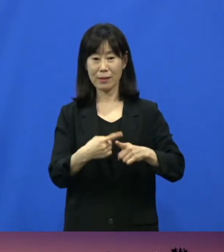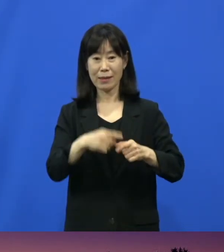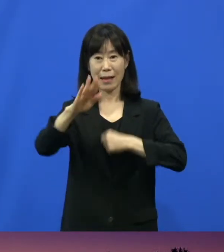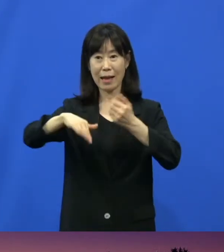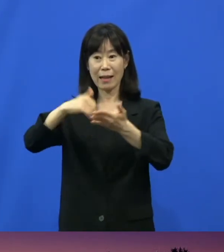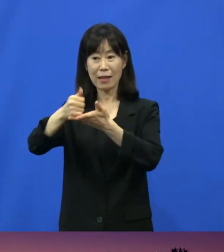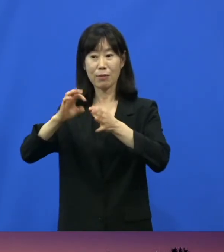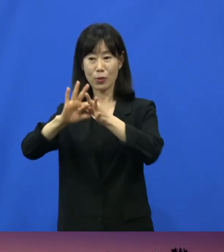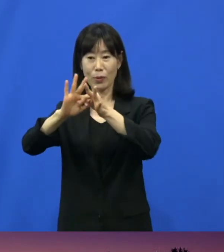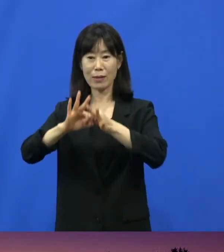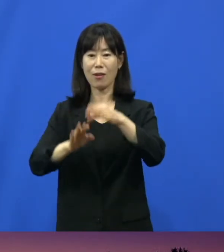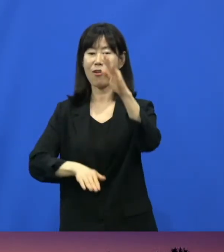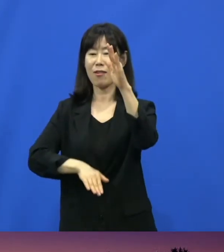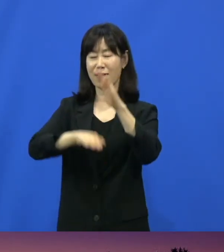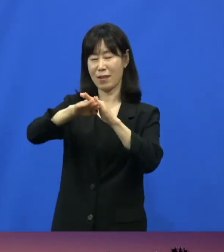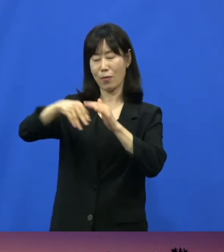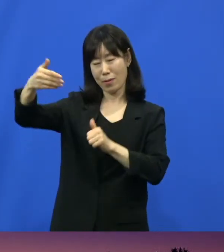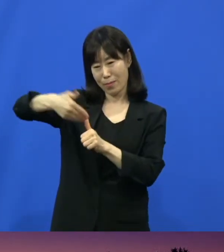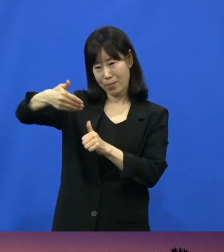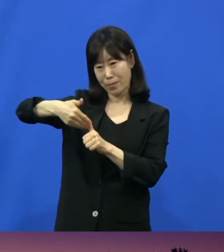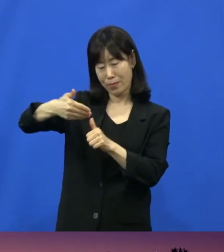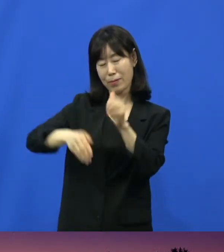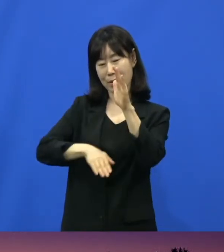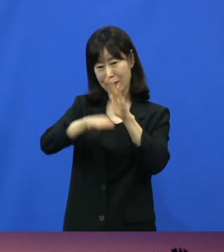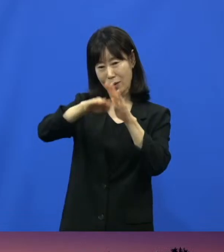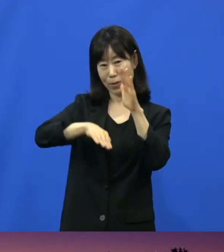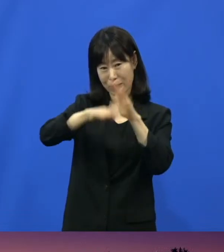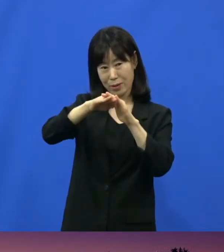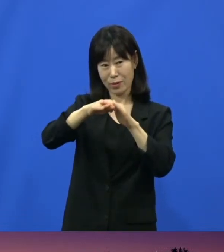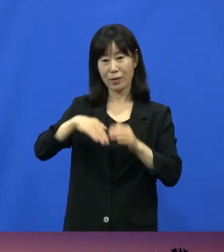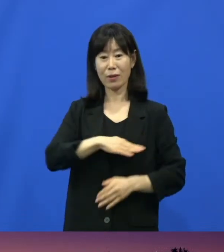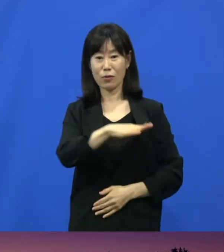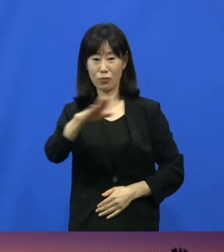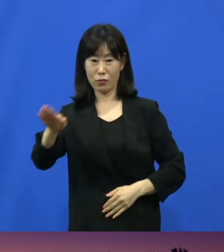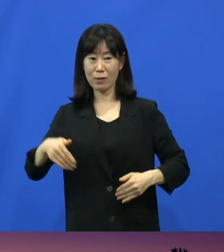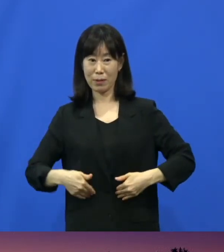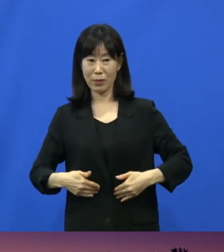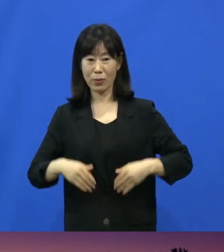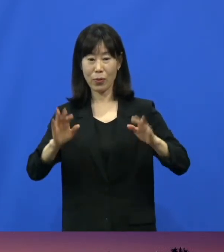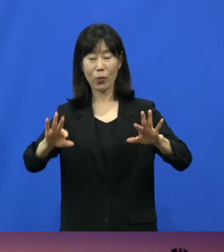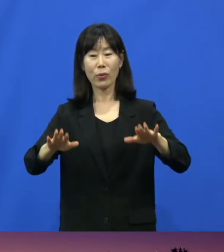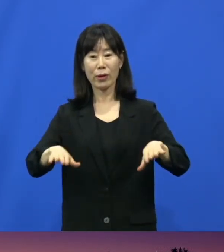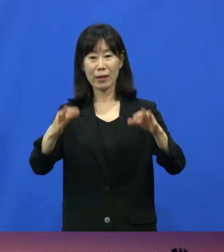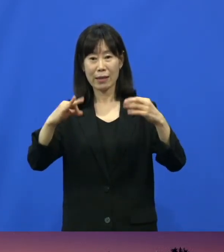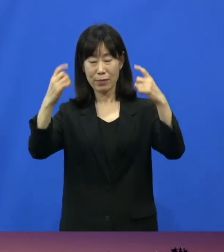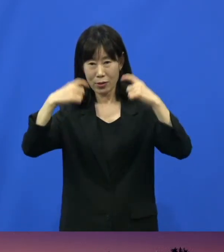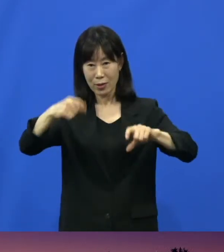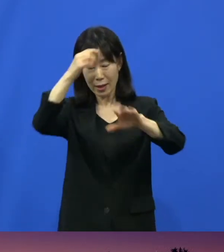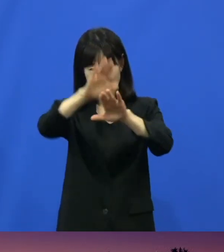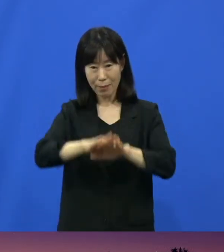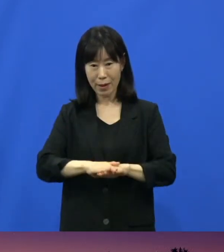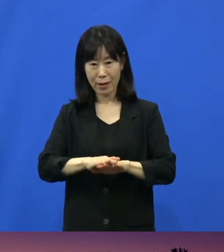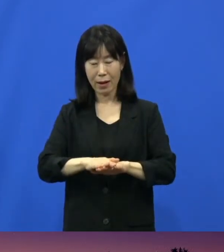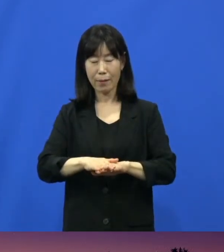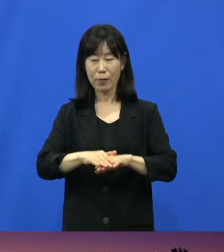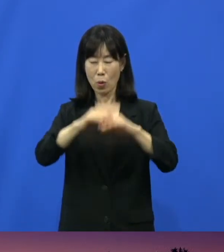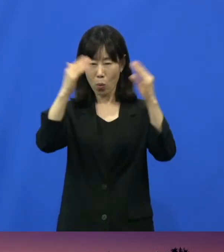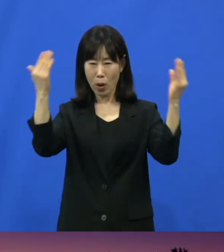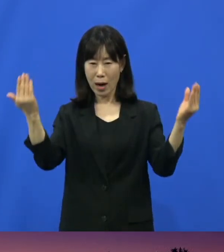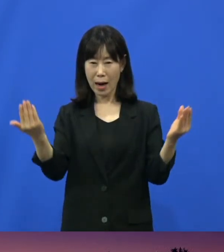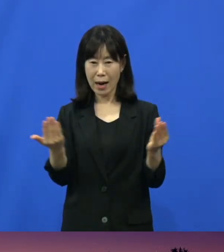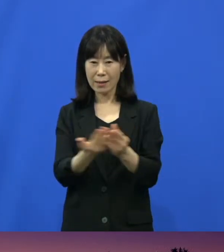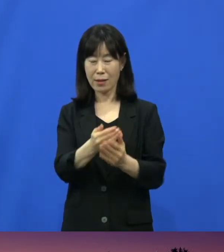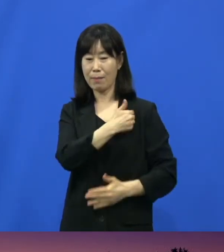인하여 채워져야 될 존재라는 거예요. 오늘 또 여러분, 이 금요 철학가 우리에게 풀 차지를 합니다.